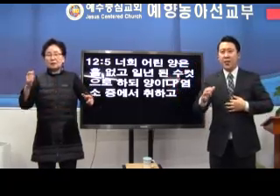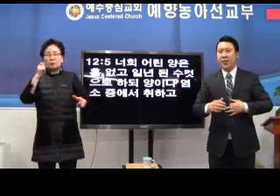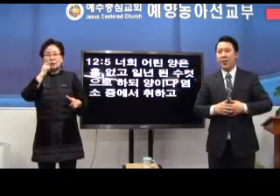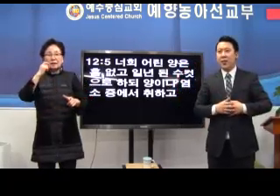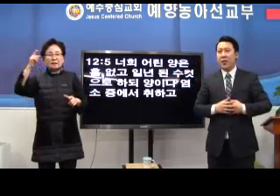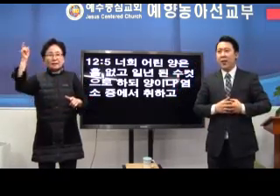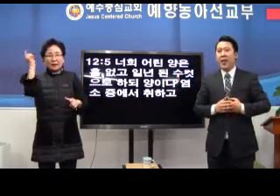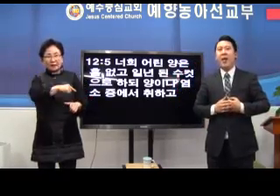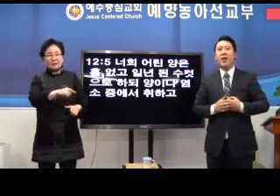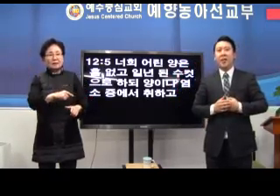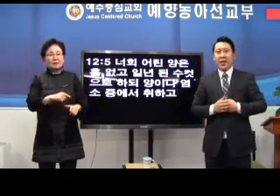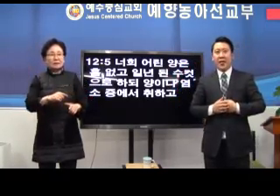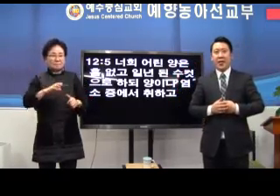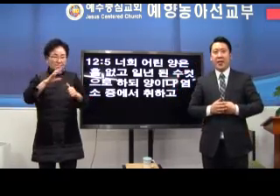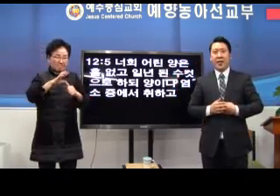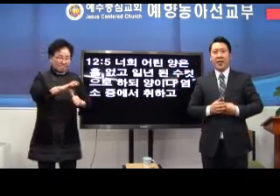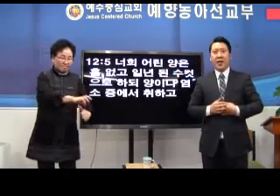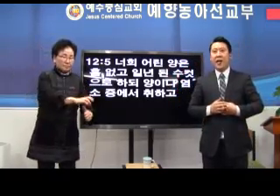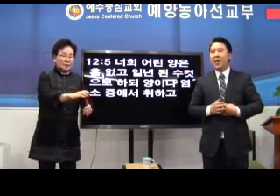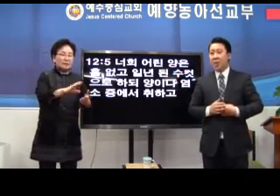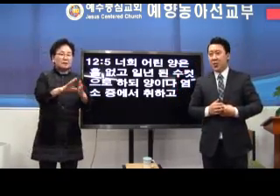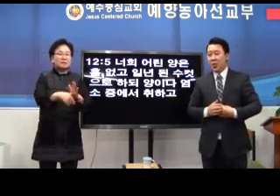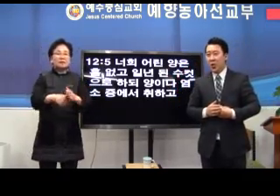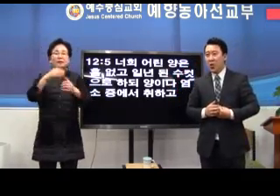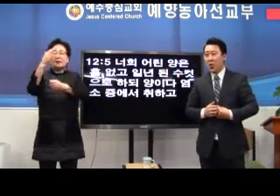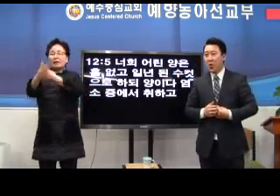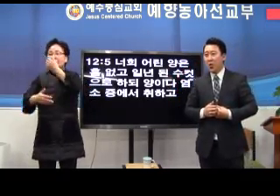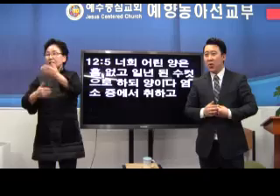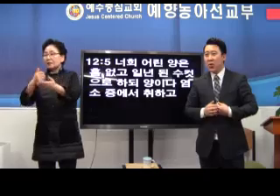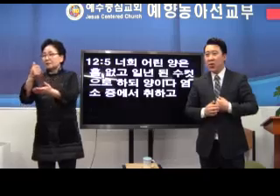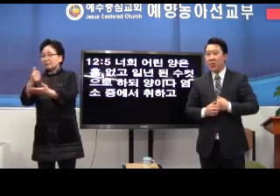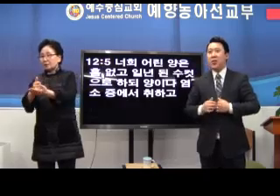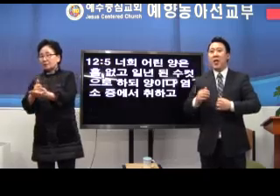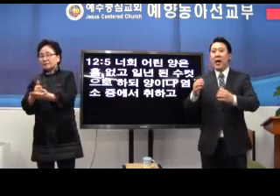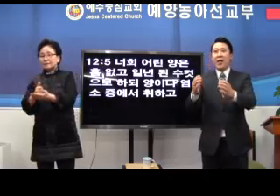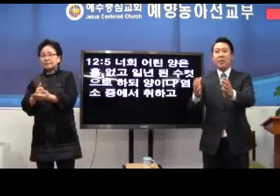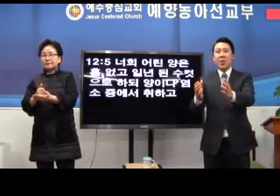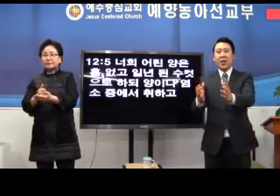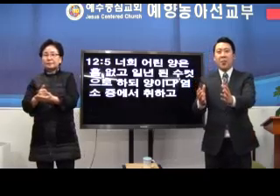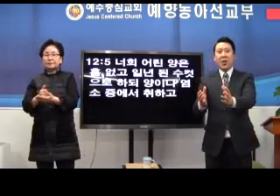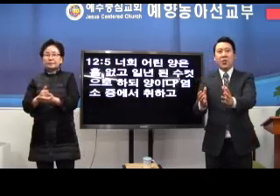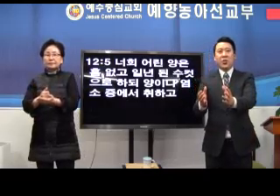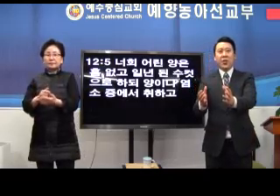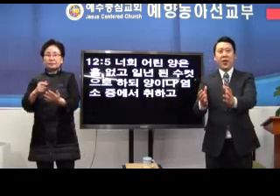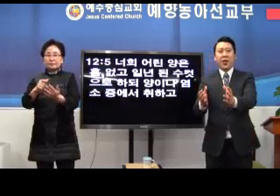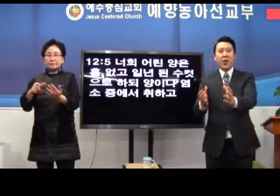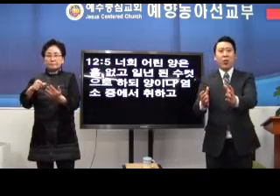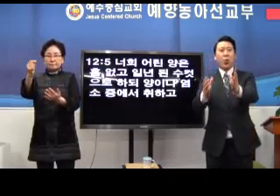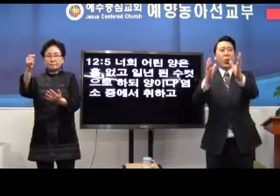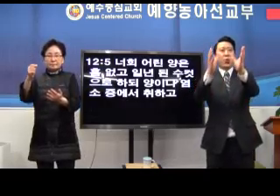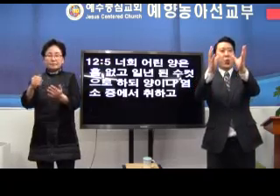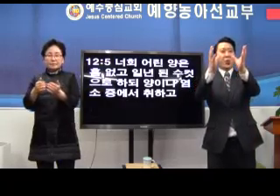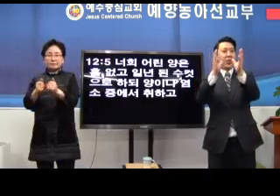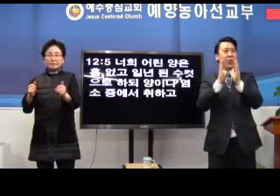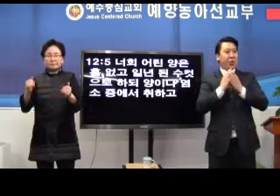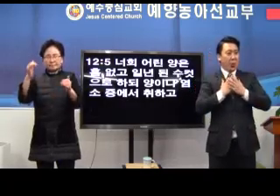일을 행할 때 하나님께서 이 하나님이 택한 백성들의 고통 소리를